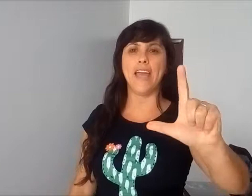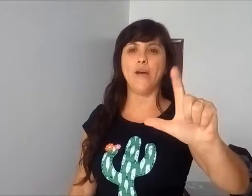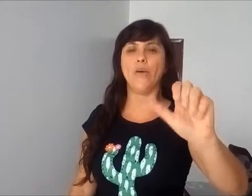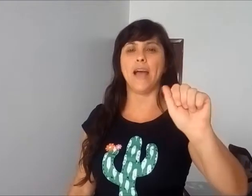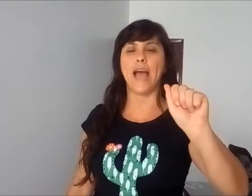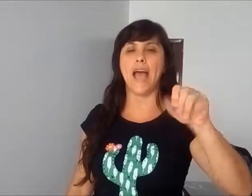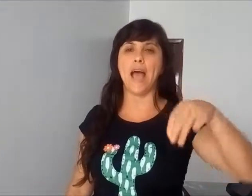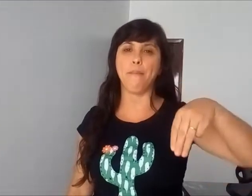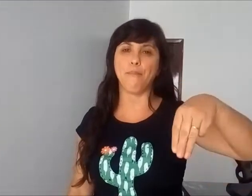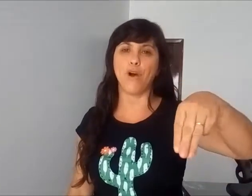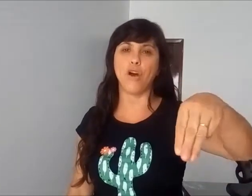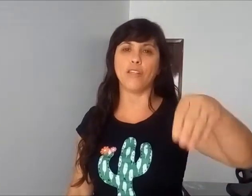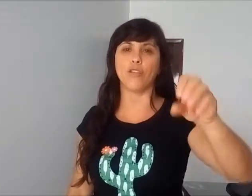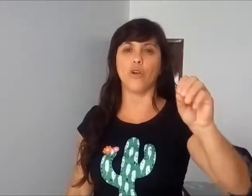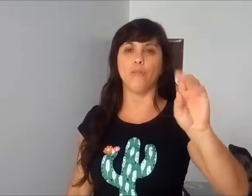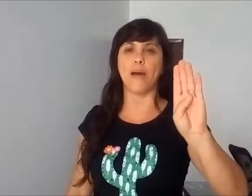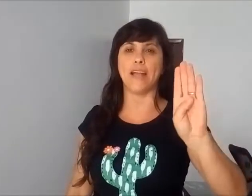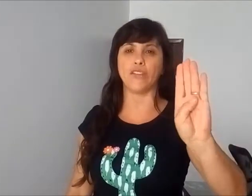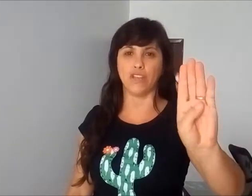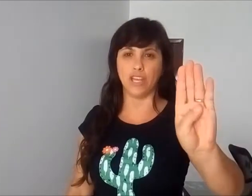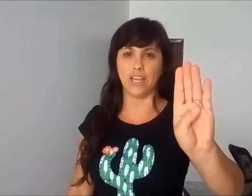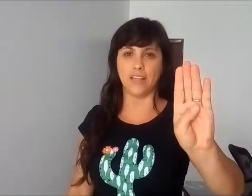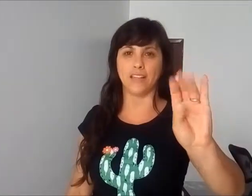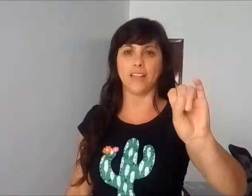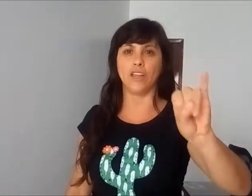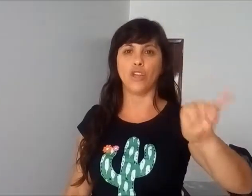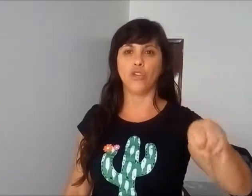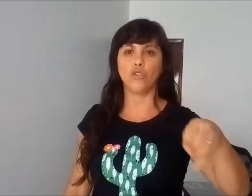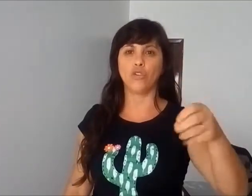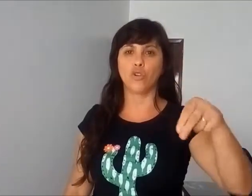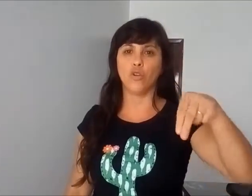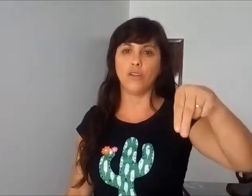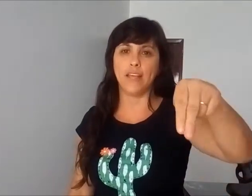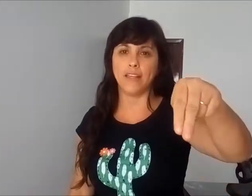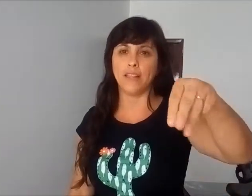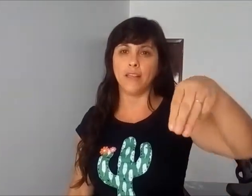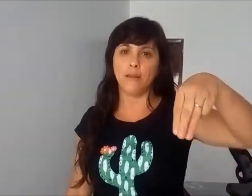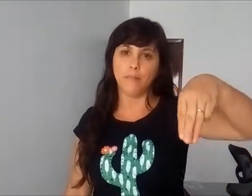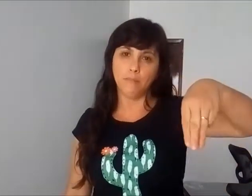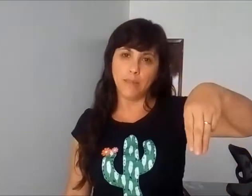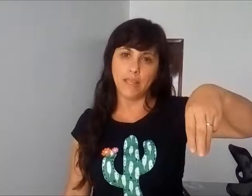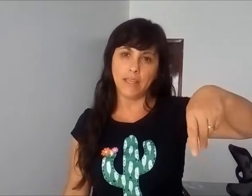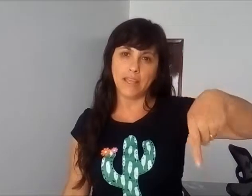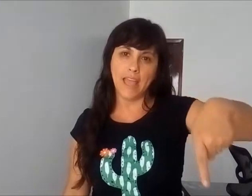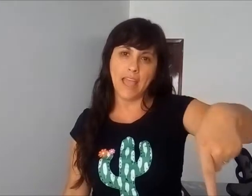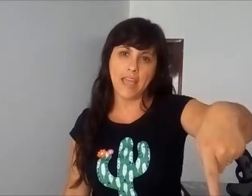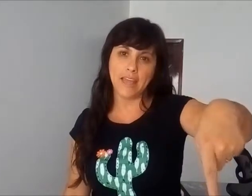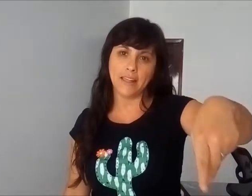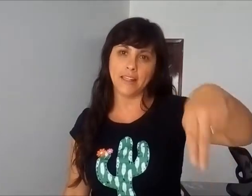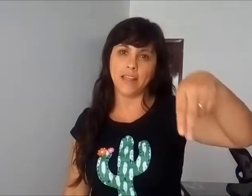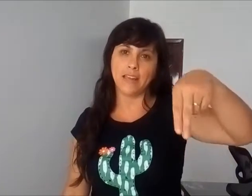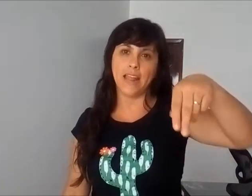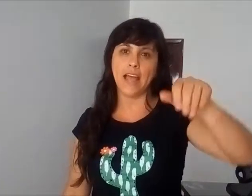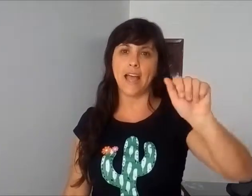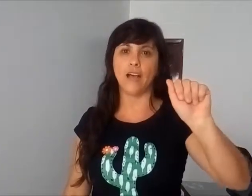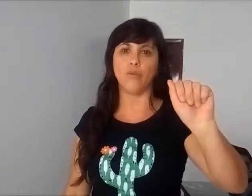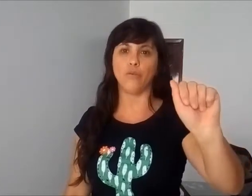el a mais ou batia jonas mikéias nao